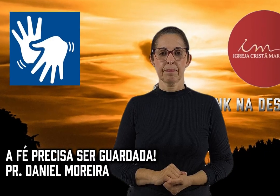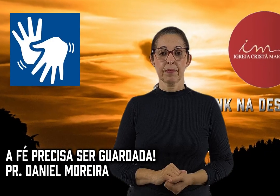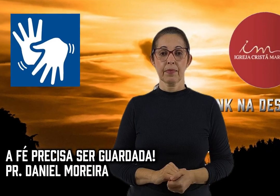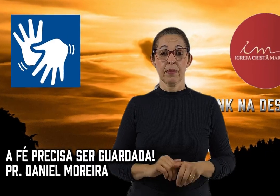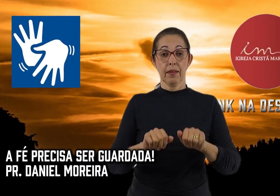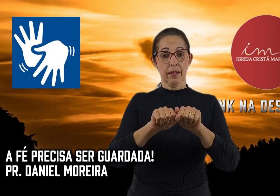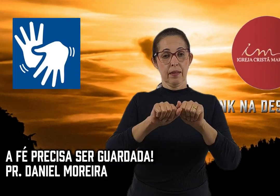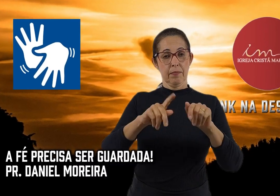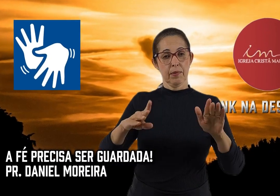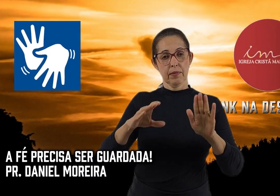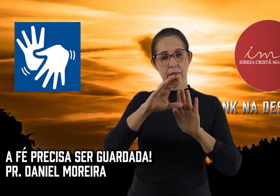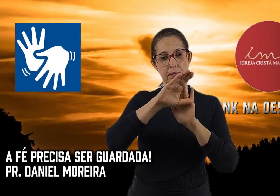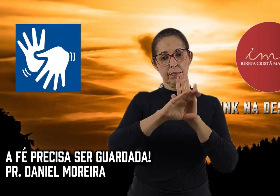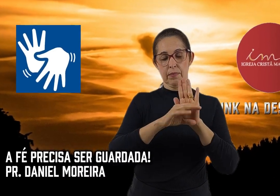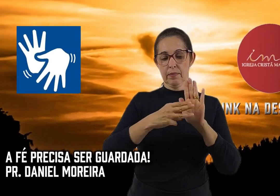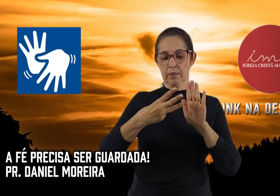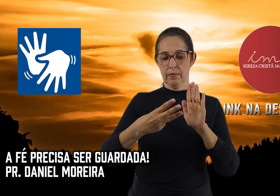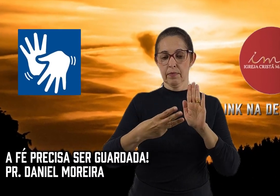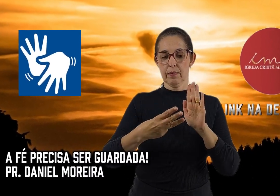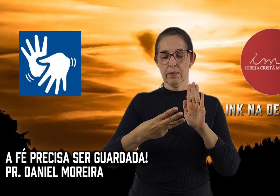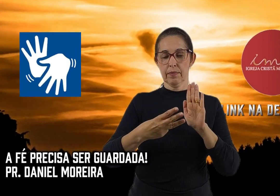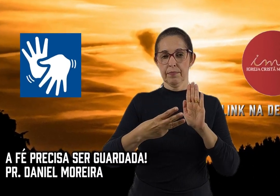Apocalipse capítulo 3,